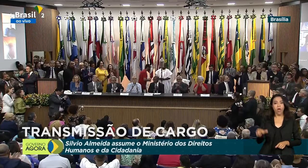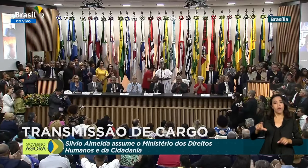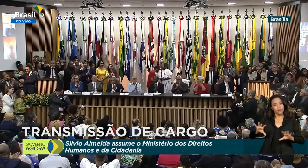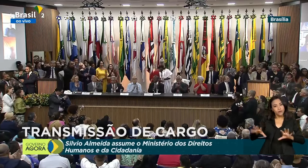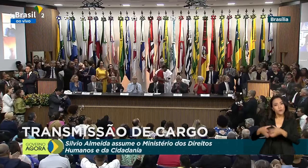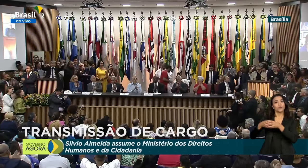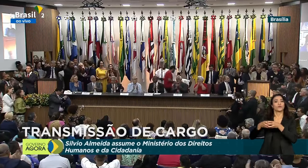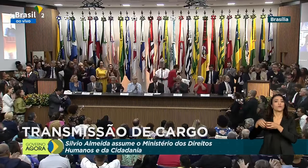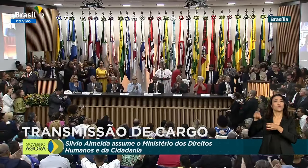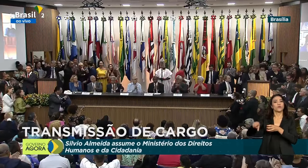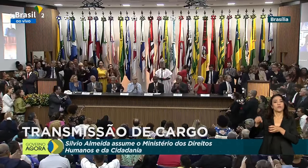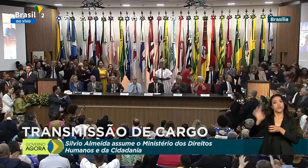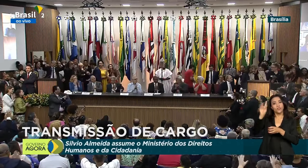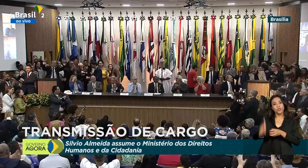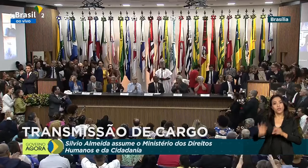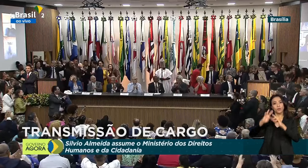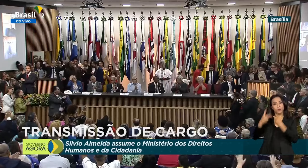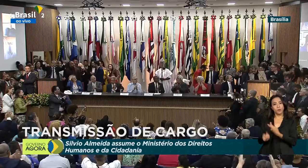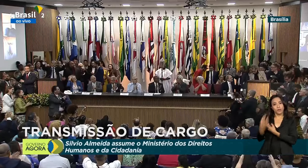do Senado Federal